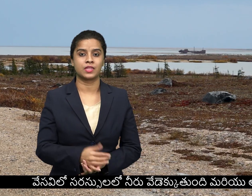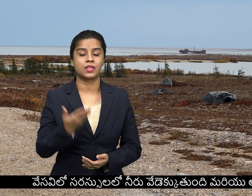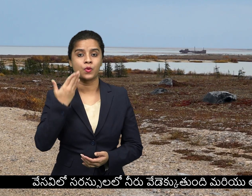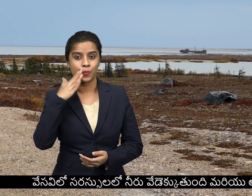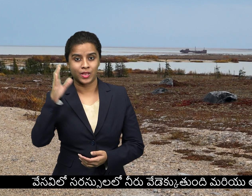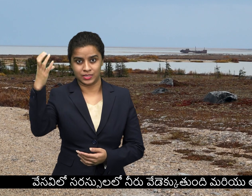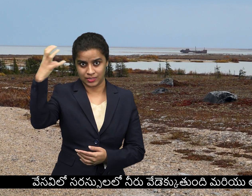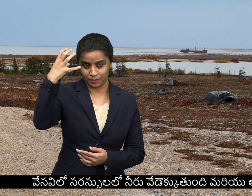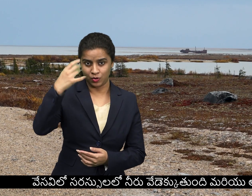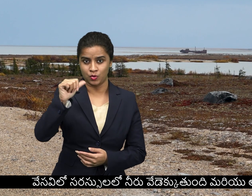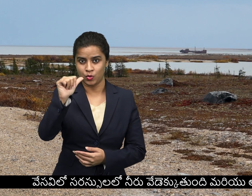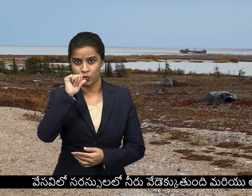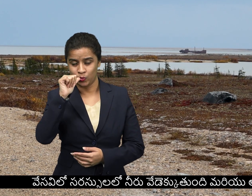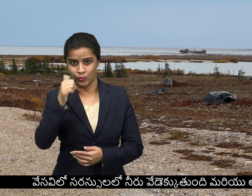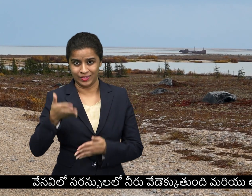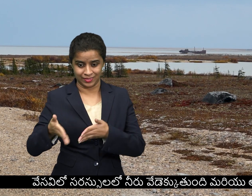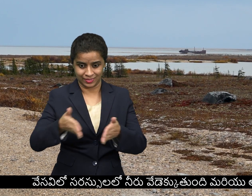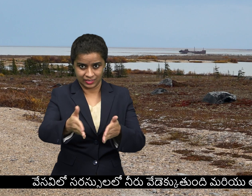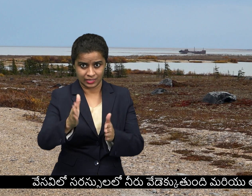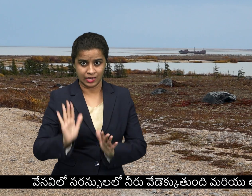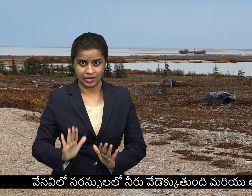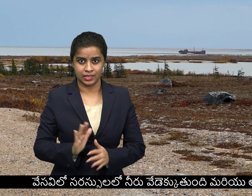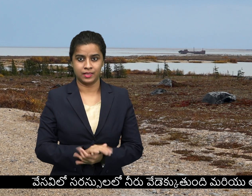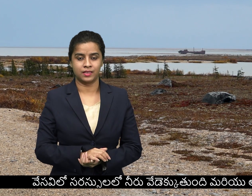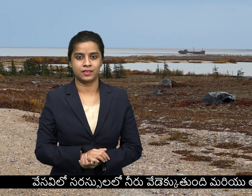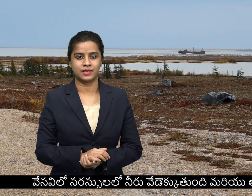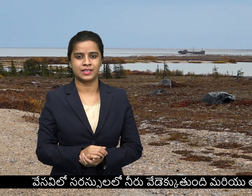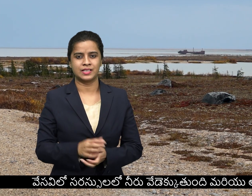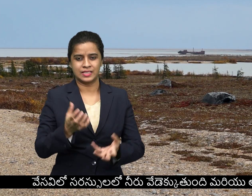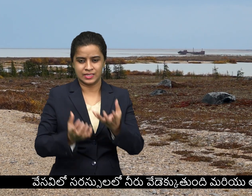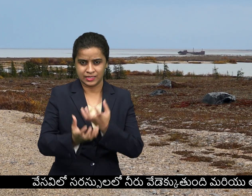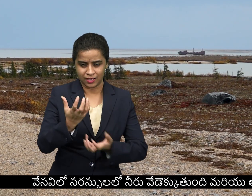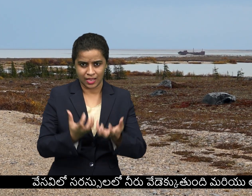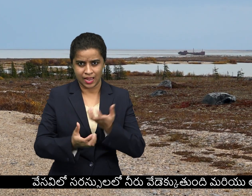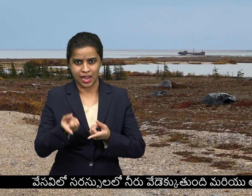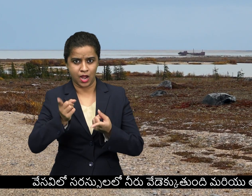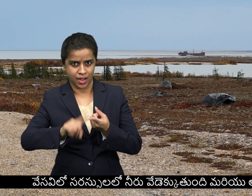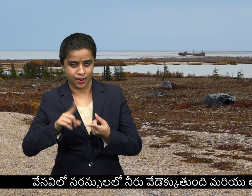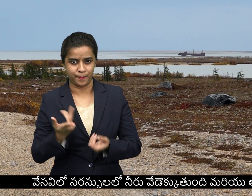వేసవిలో సరస్సులలో నీరు వేడెక్కుతుంది మరియు ఆవిరైపోతుంది.